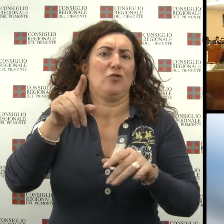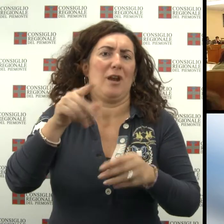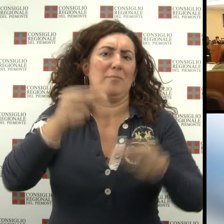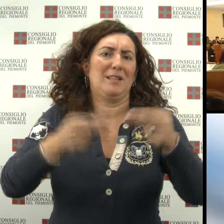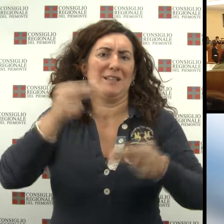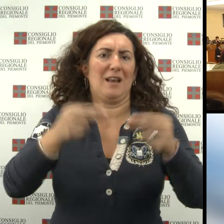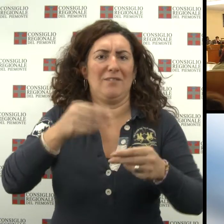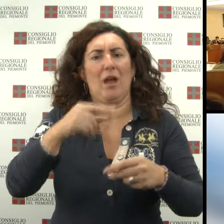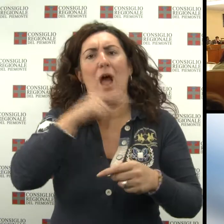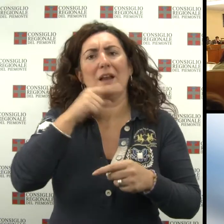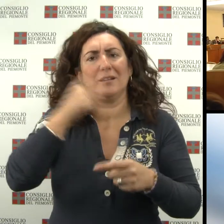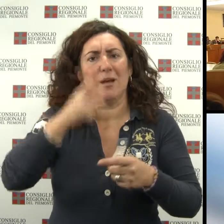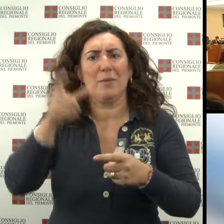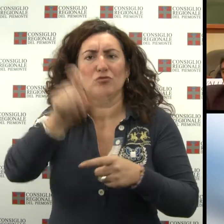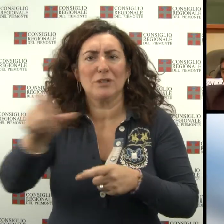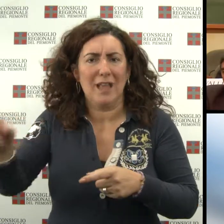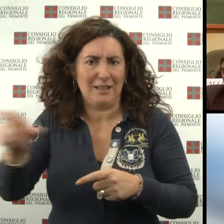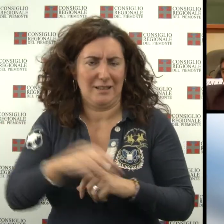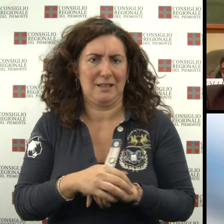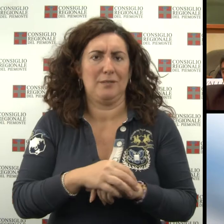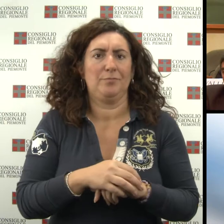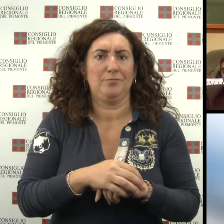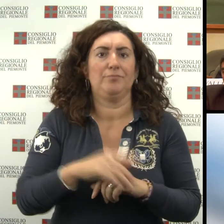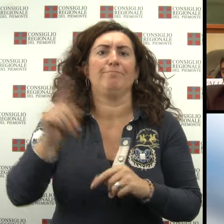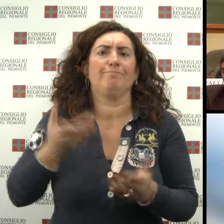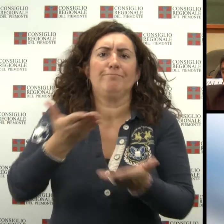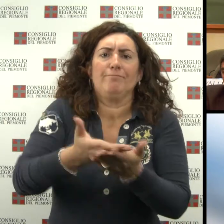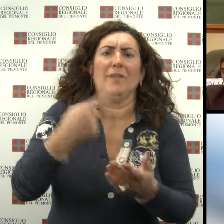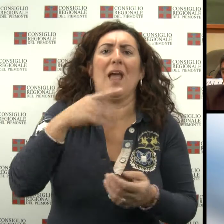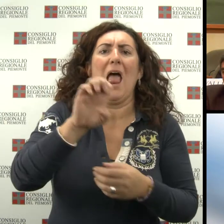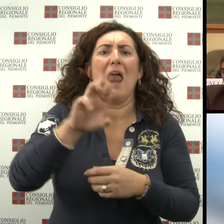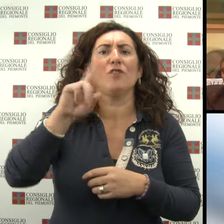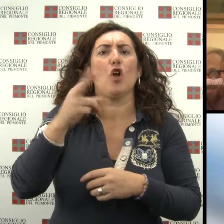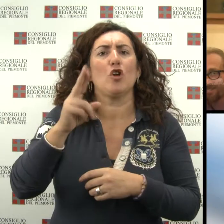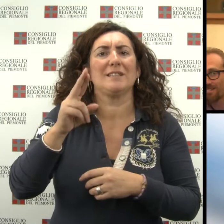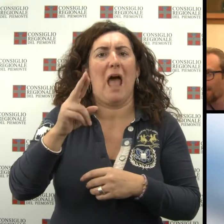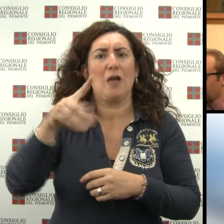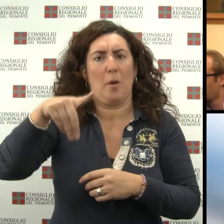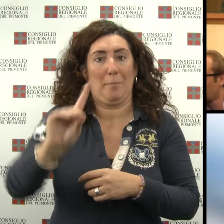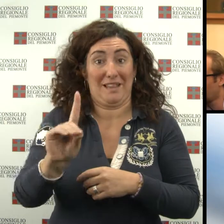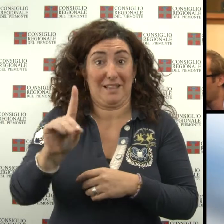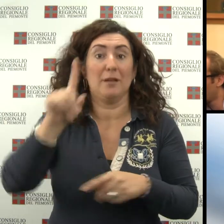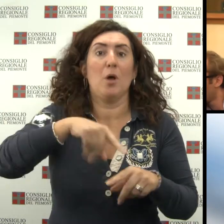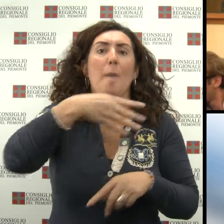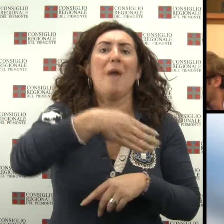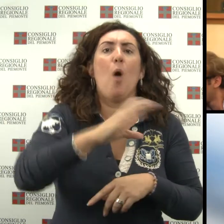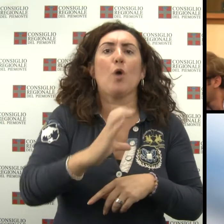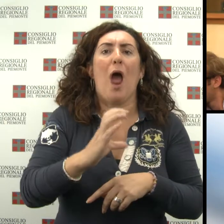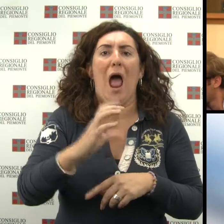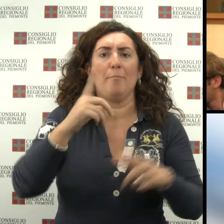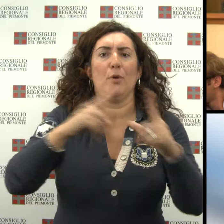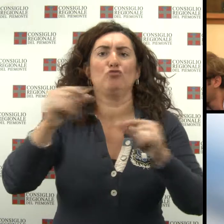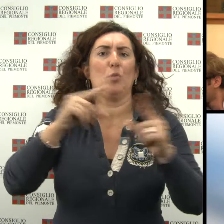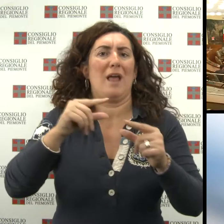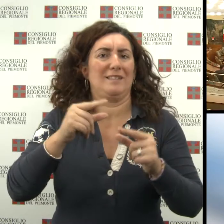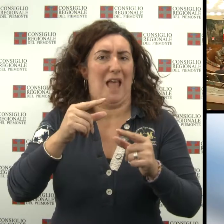piemontesi. L'articolato è stato illustrato in aula da Elvio Rostagno, Partito Democratico per la maggioranza, e Mauro Campo, Movimento 5 Stelle,